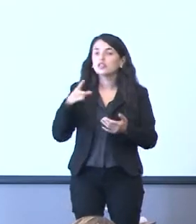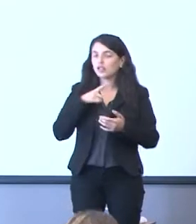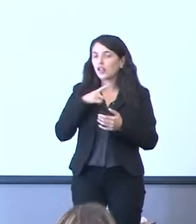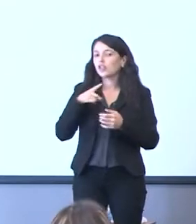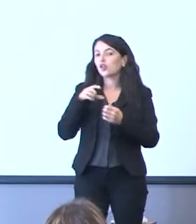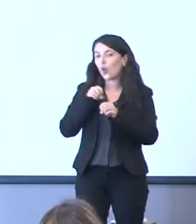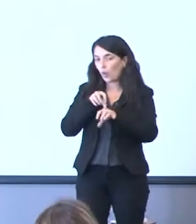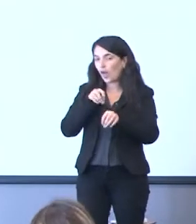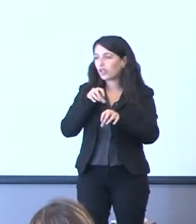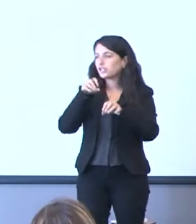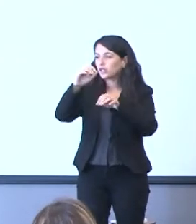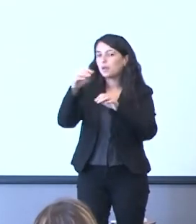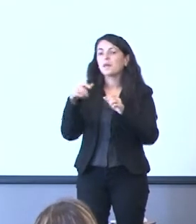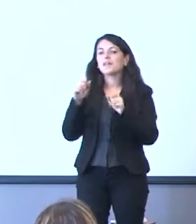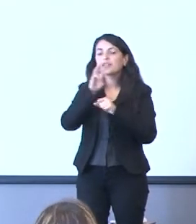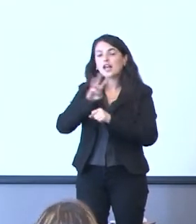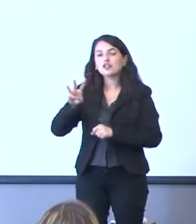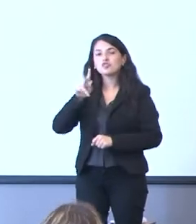Está no site